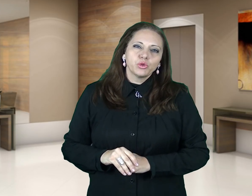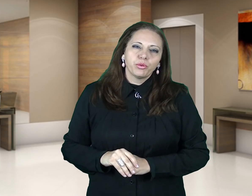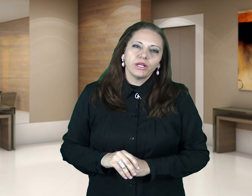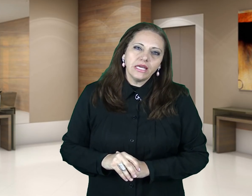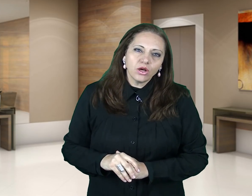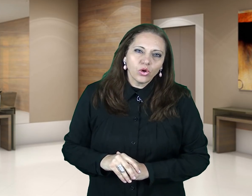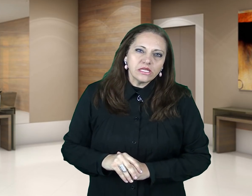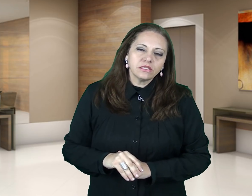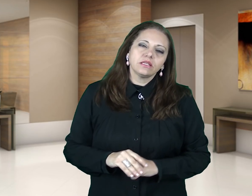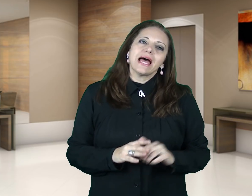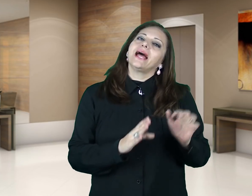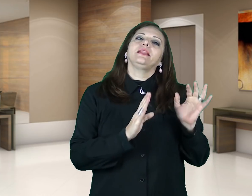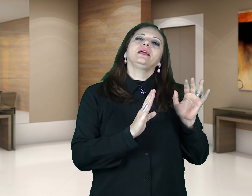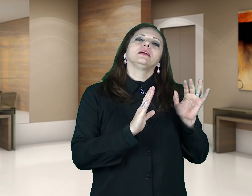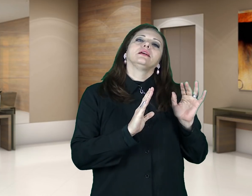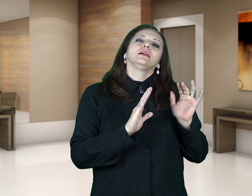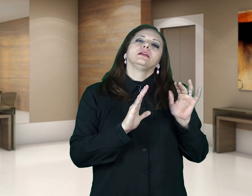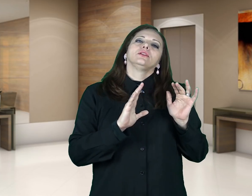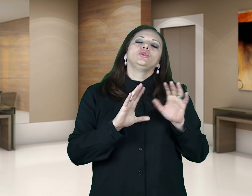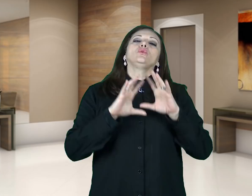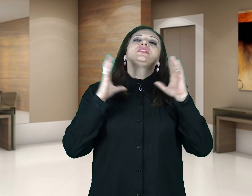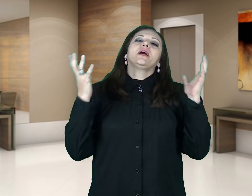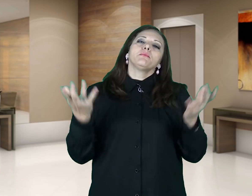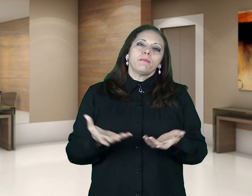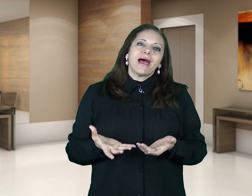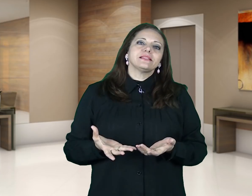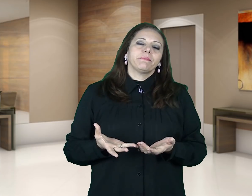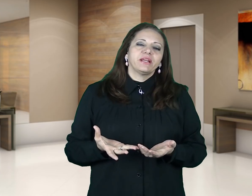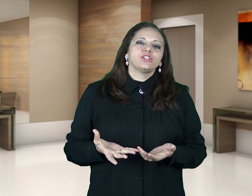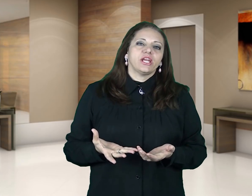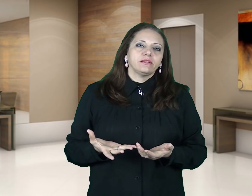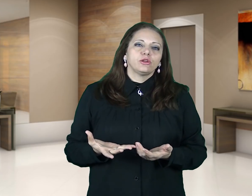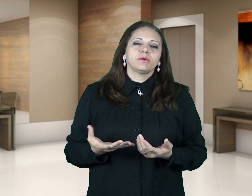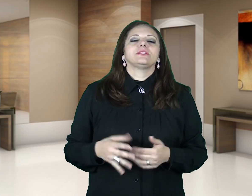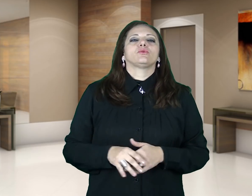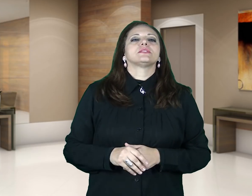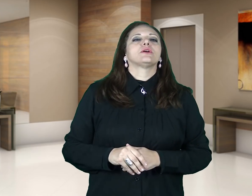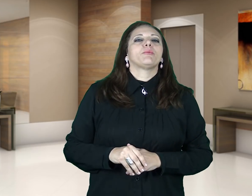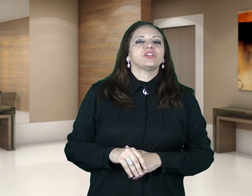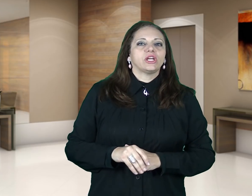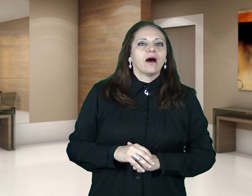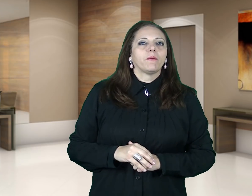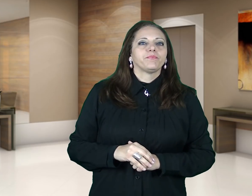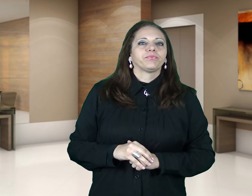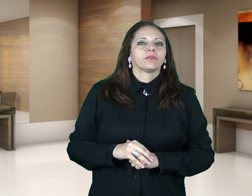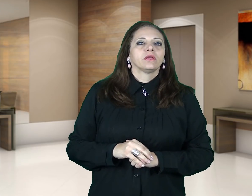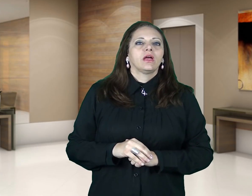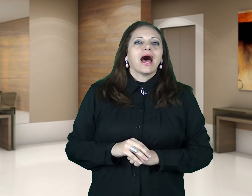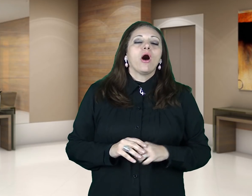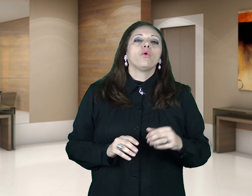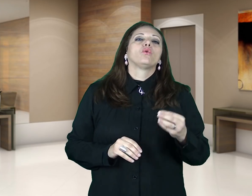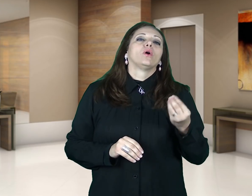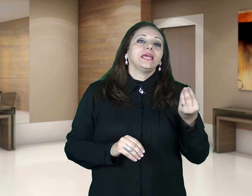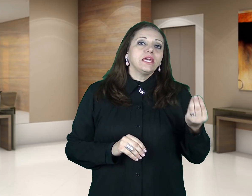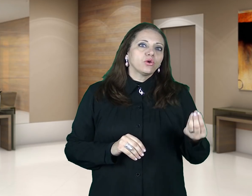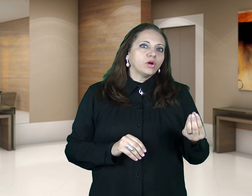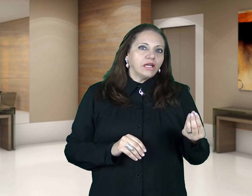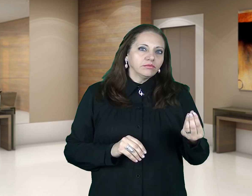entendemos por iconicidade num termo mais abrangente, numa situação mais geral? Algo